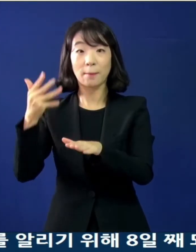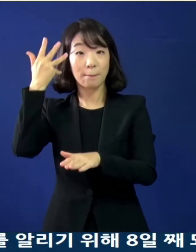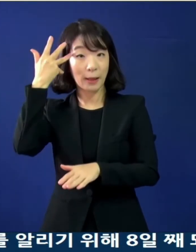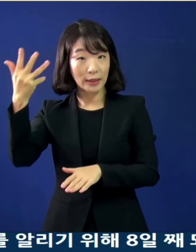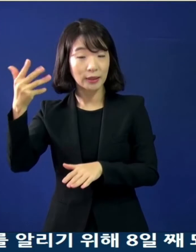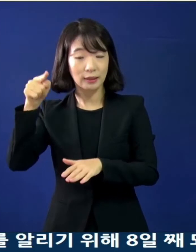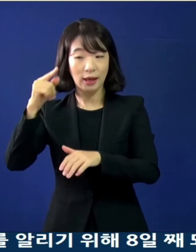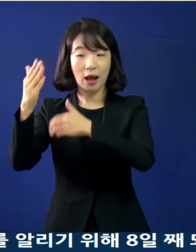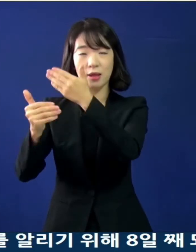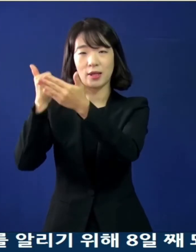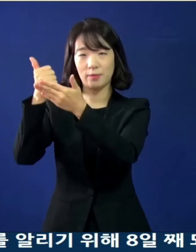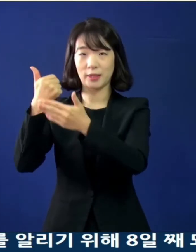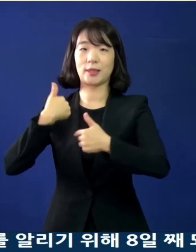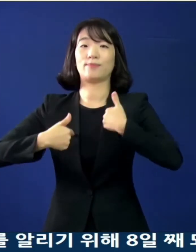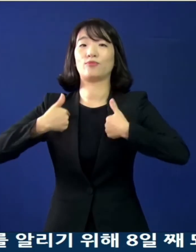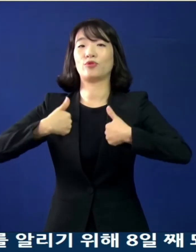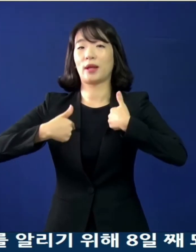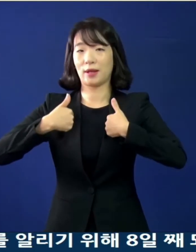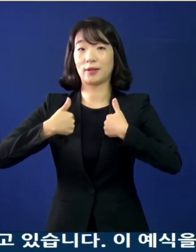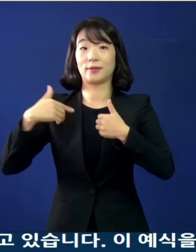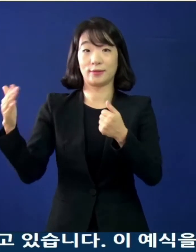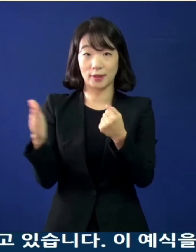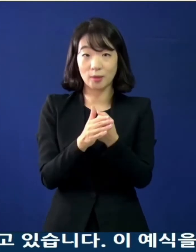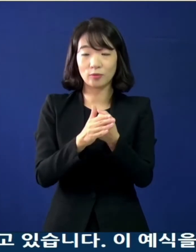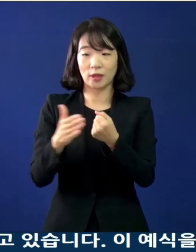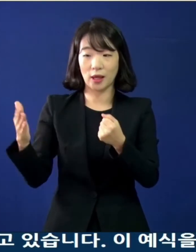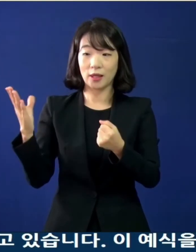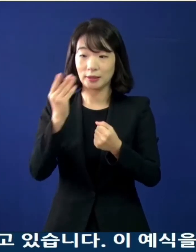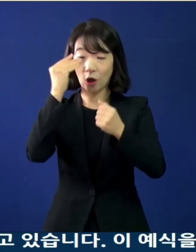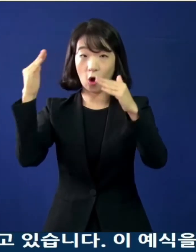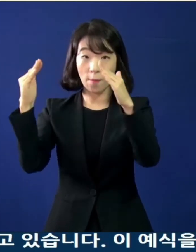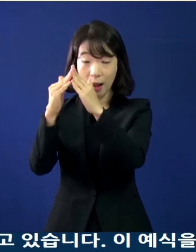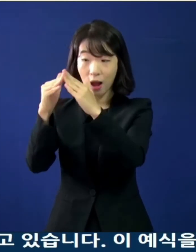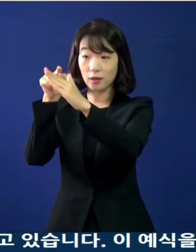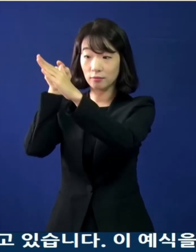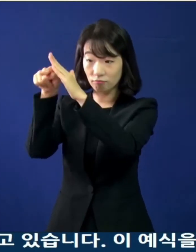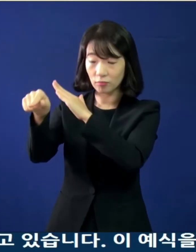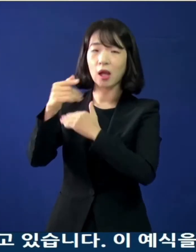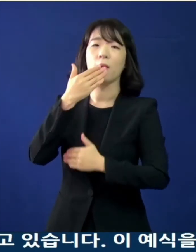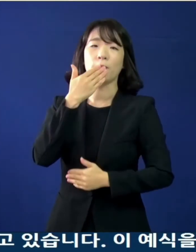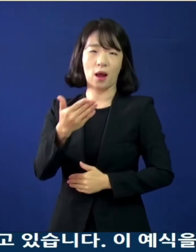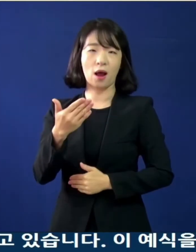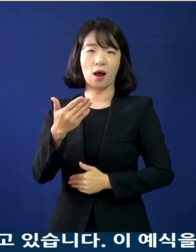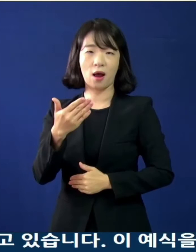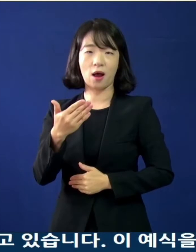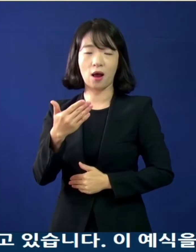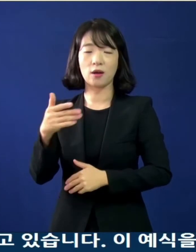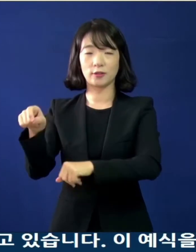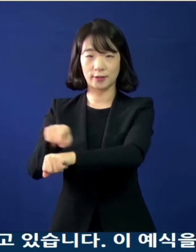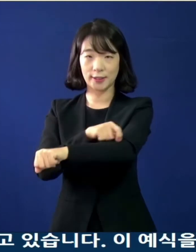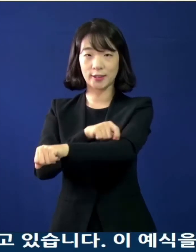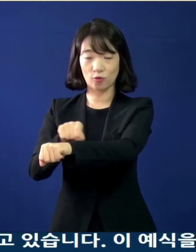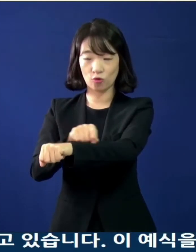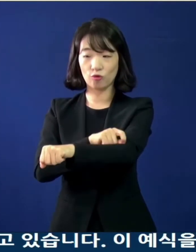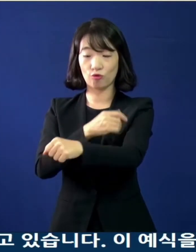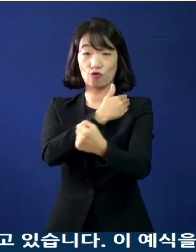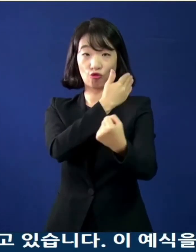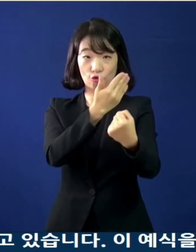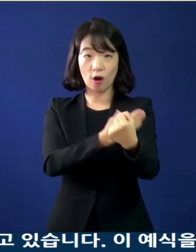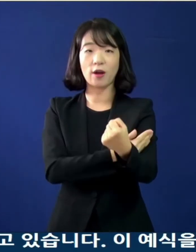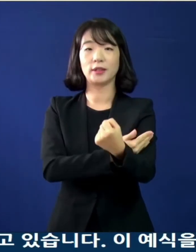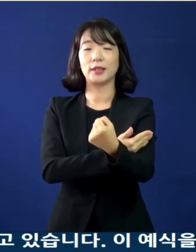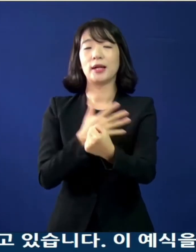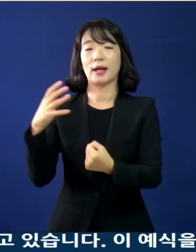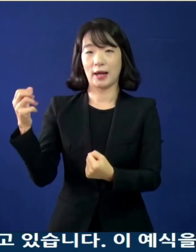기쁘게 하고 하나님을 기쁘게 하기 때문에 성막에 들어갈 수 있고 하나님의 임재를 만날 수 있는 그런 특권이 인간들에게 생기는